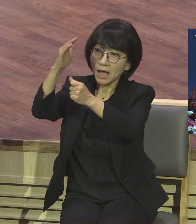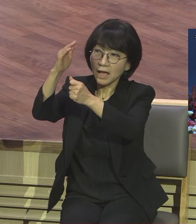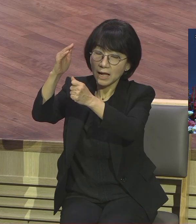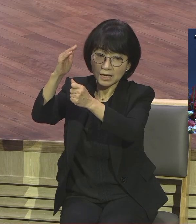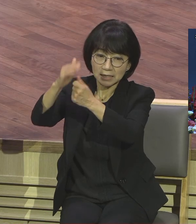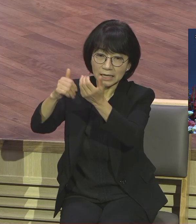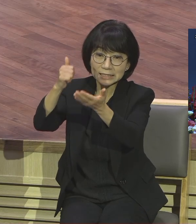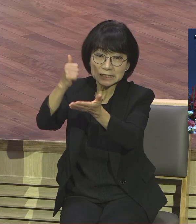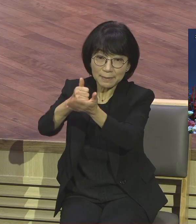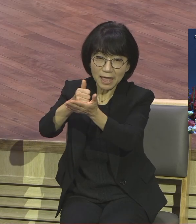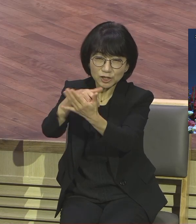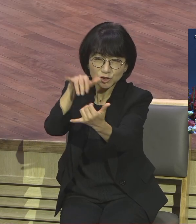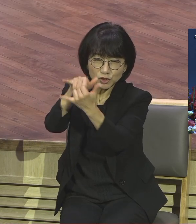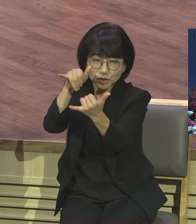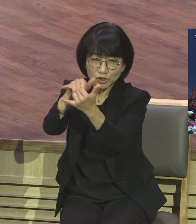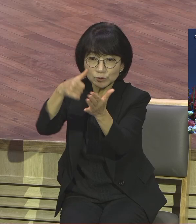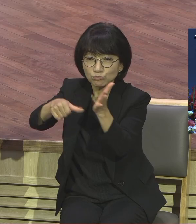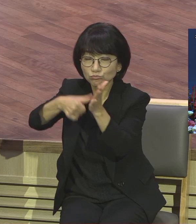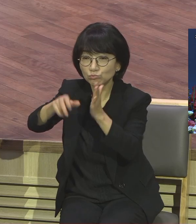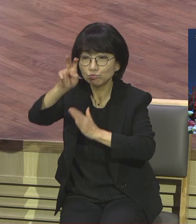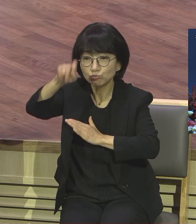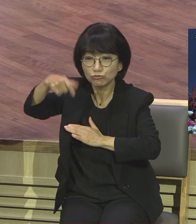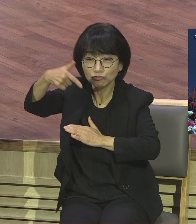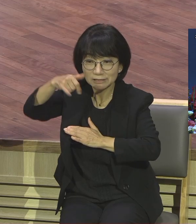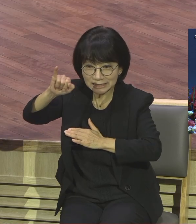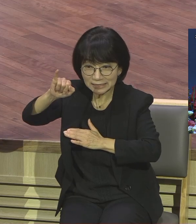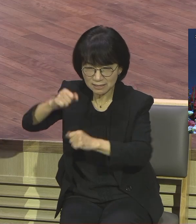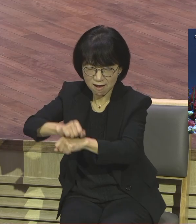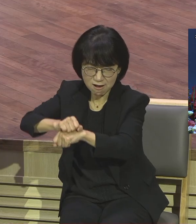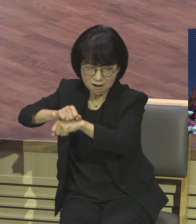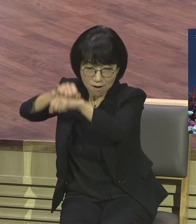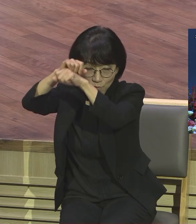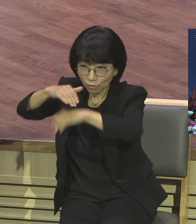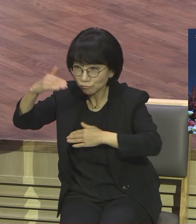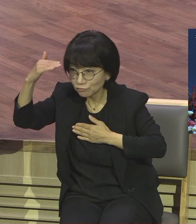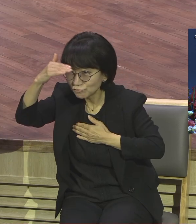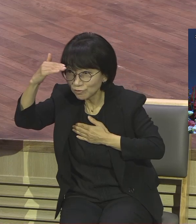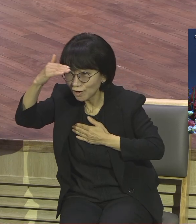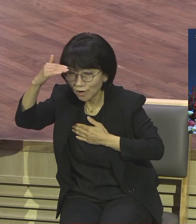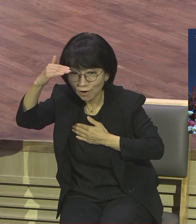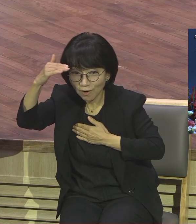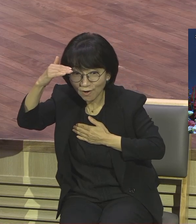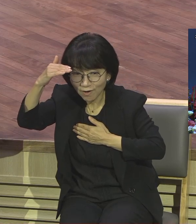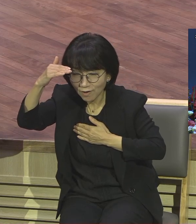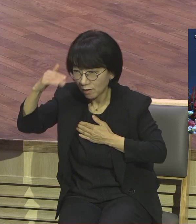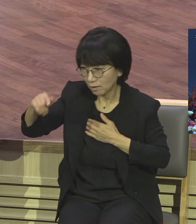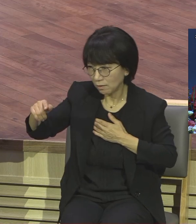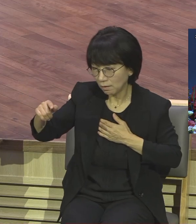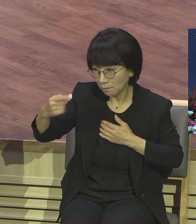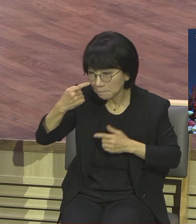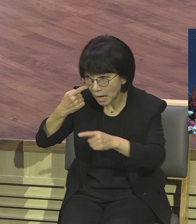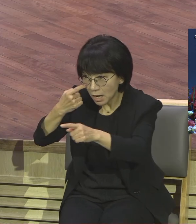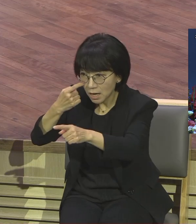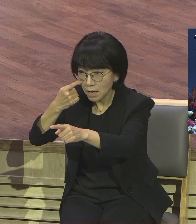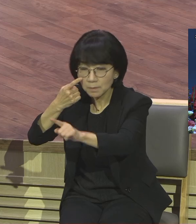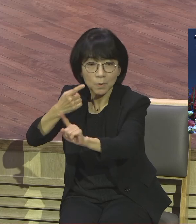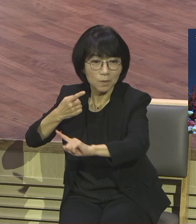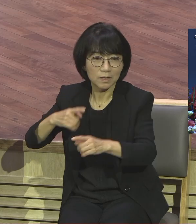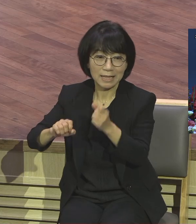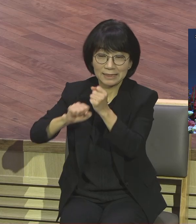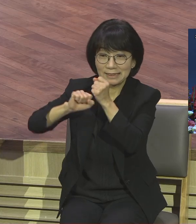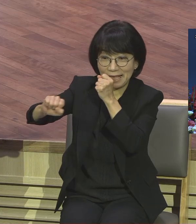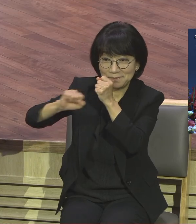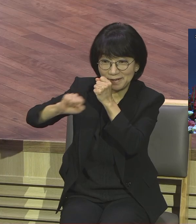장면이 나와요. 하나님의 무기창고를 구경하는 장면이 나오는데 그 가운데 눈에 팍 띄는 것이 있는 것이 그게 뭐냐?